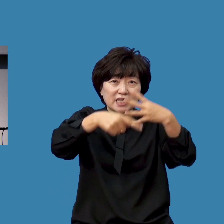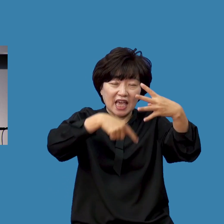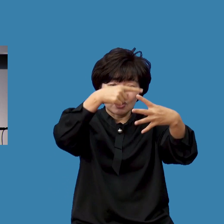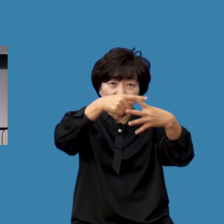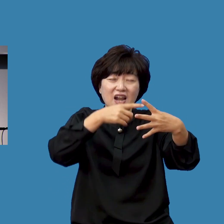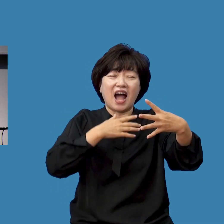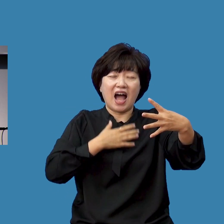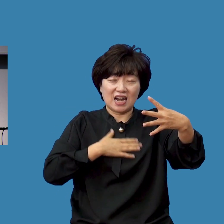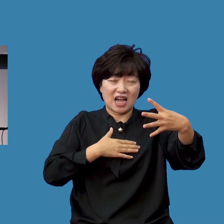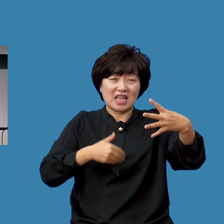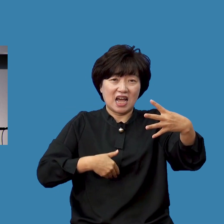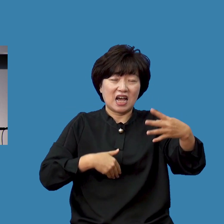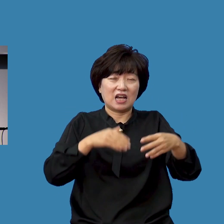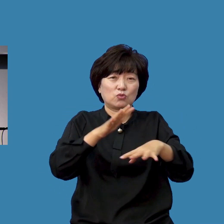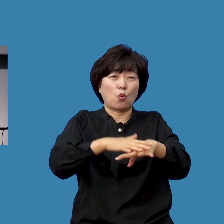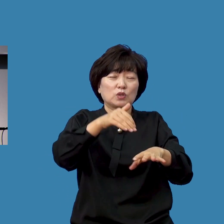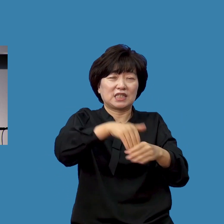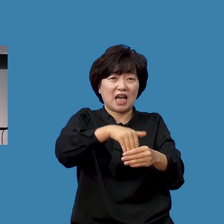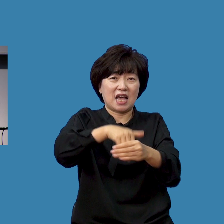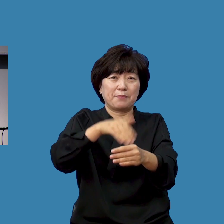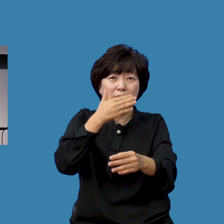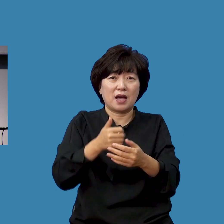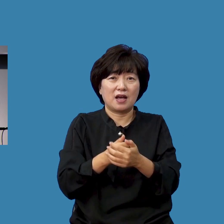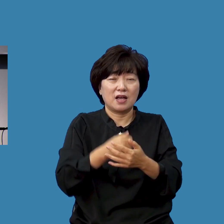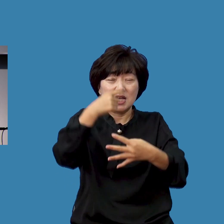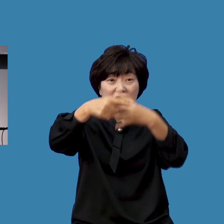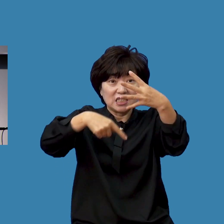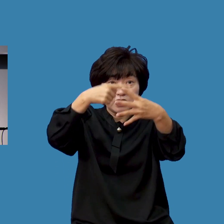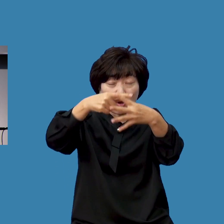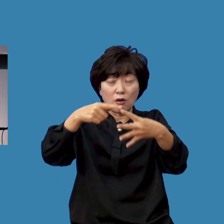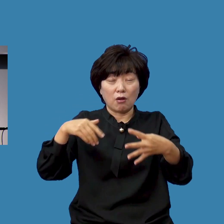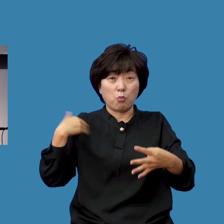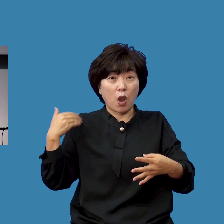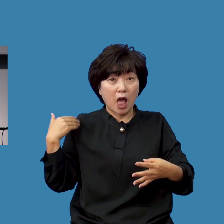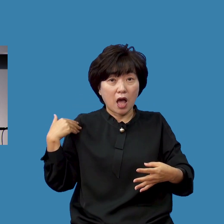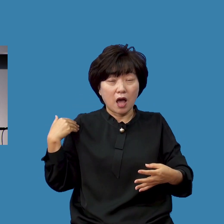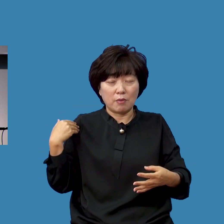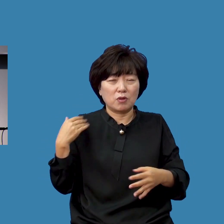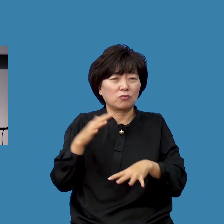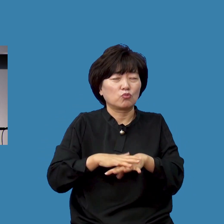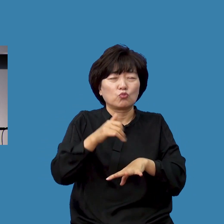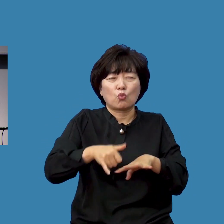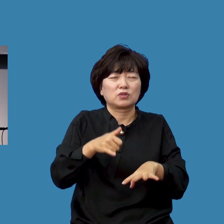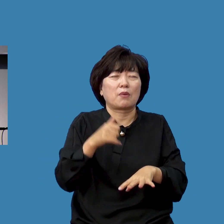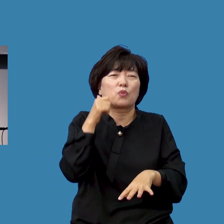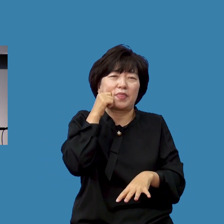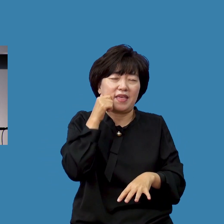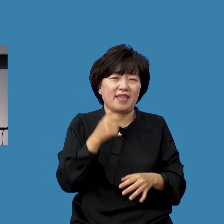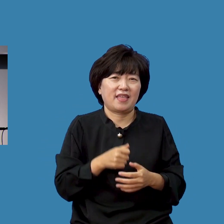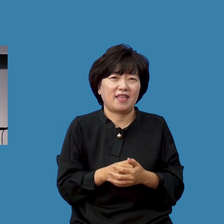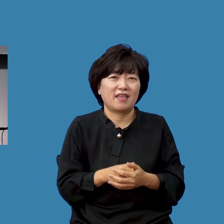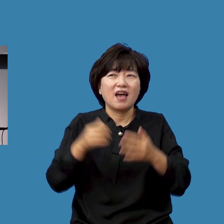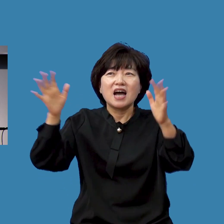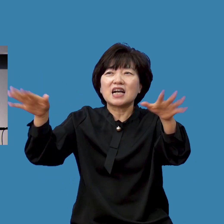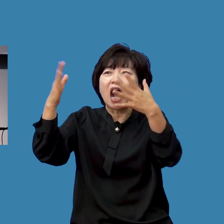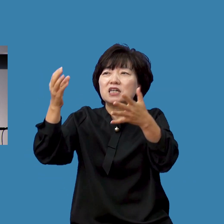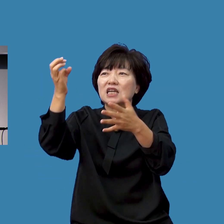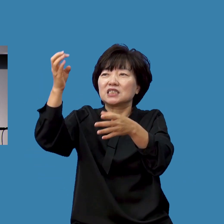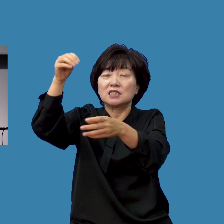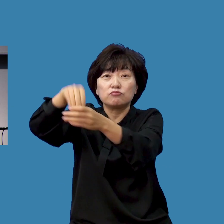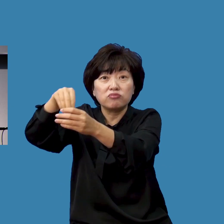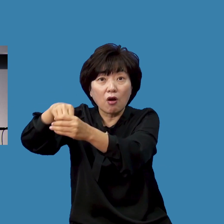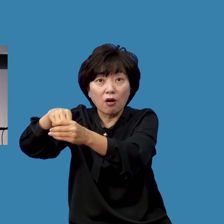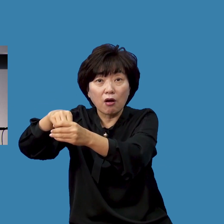알고 시절을 알아야 농사를 짓는 거지요. 시절과 계절에 대한 분별력이 전혀 없는 사람은 농사를 지을 수가 없습니다. 가을에